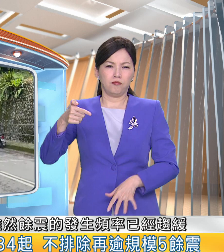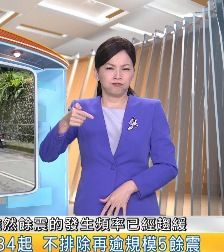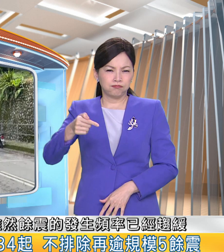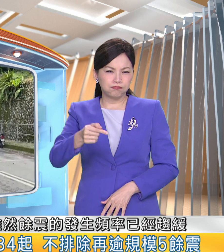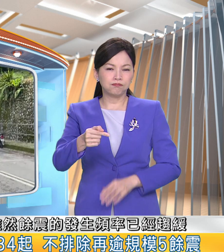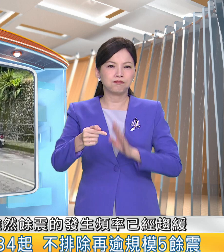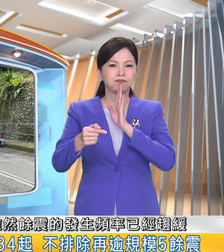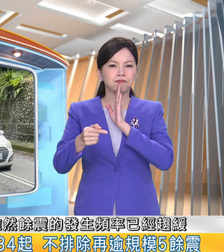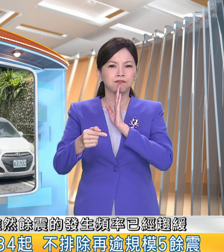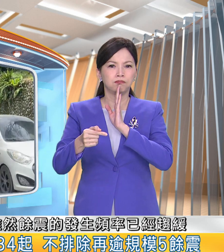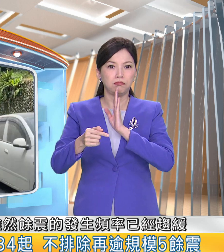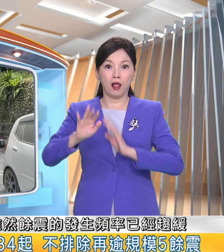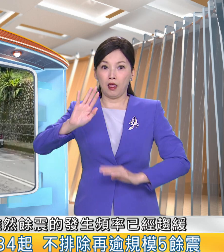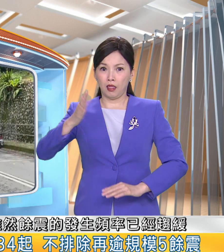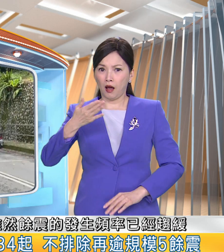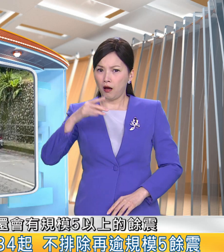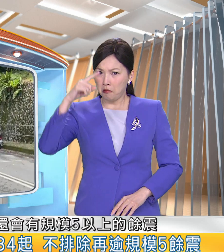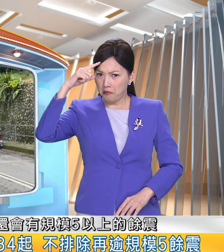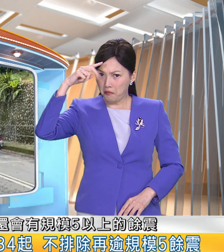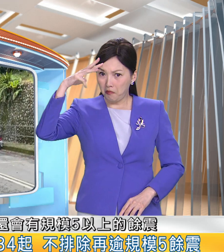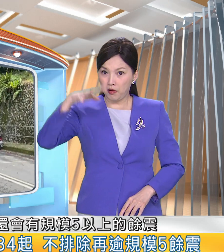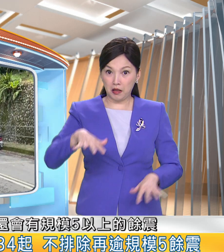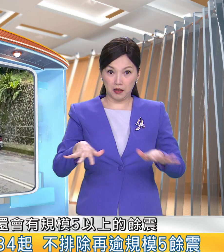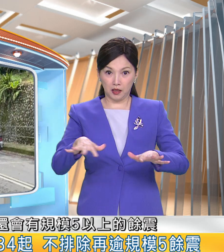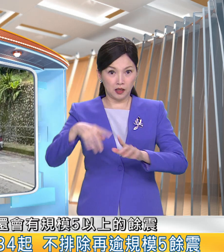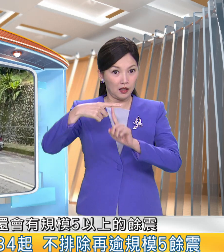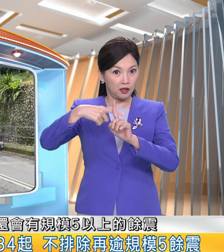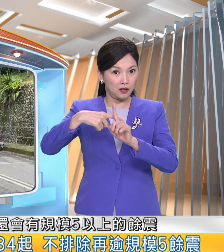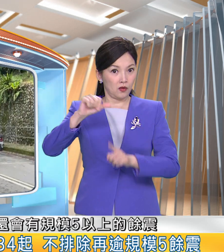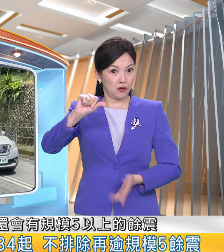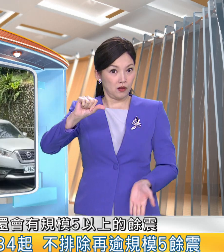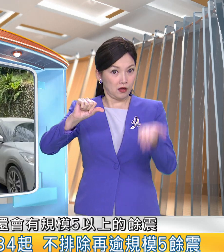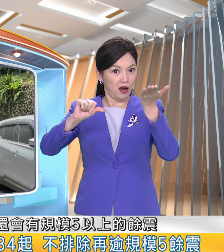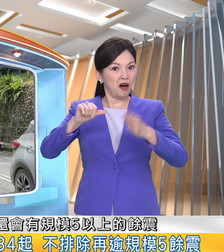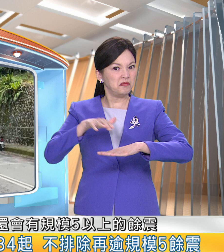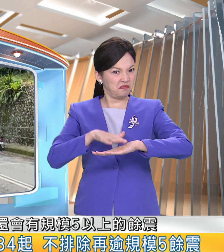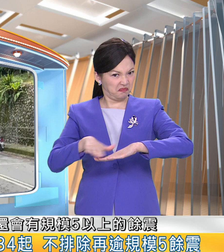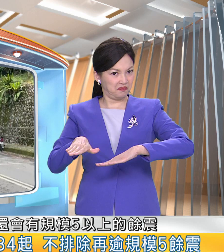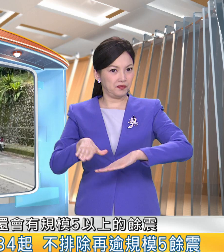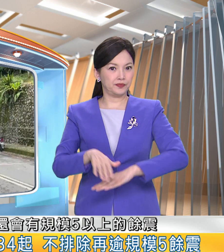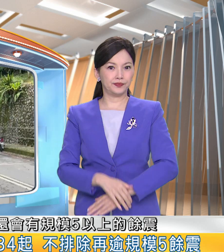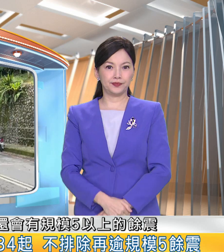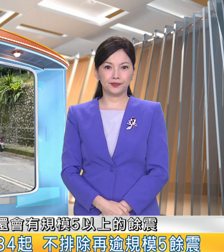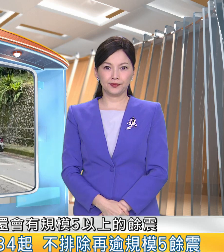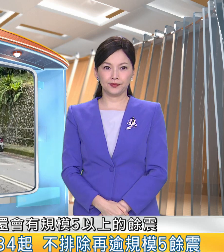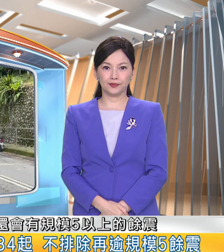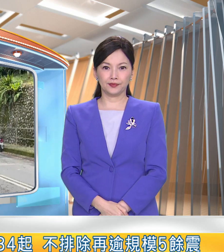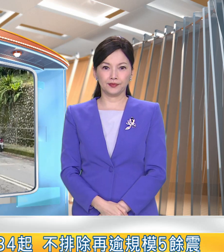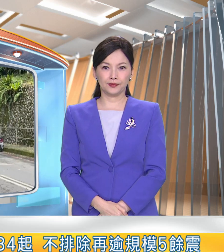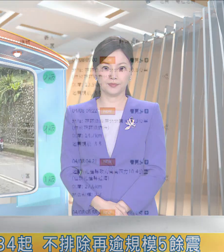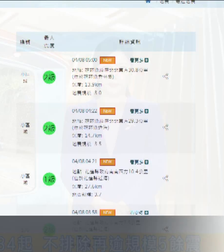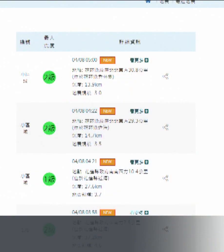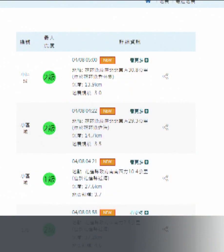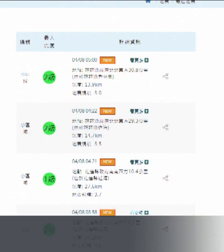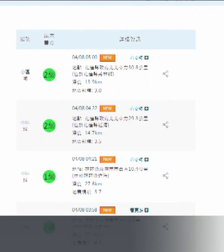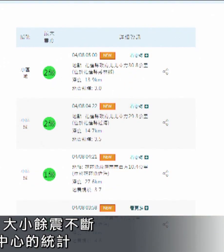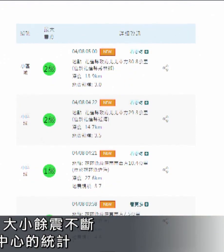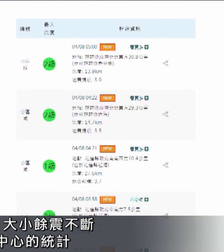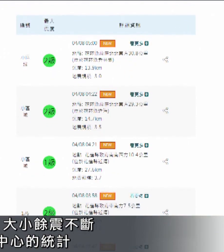频率已经趋缓，但还是不排除会有规模5以上的余震。 花莲强震